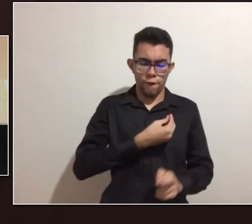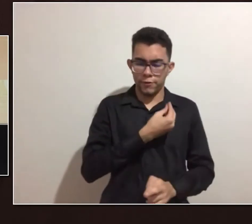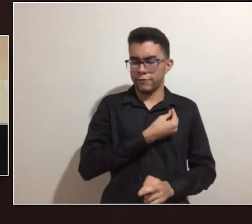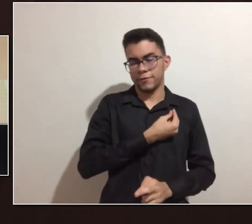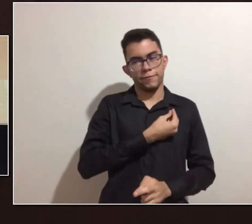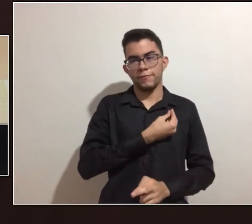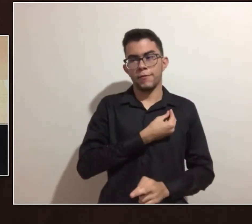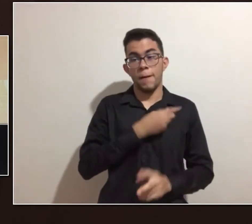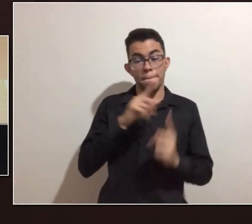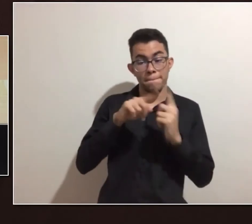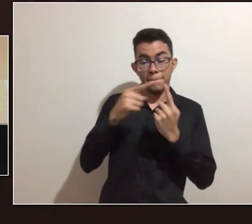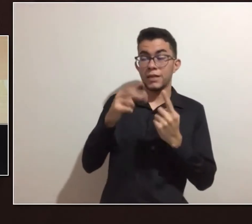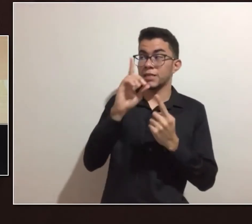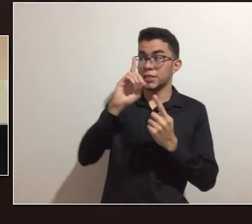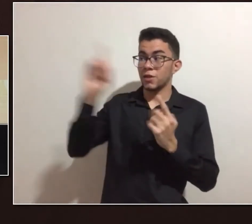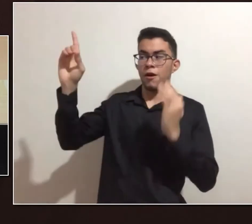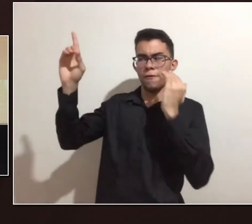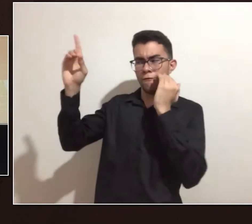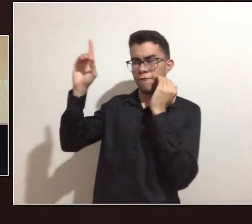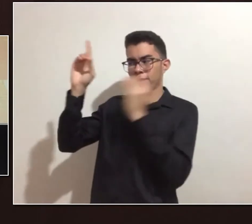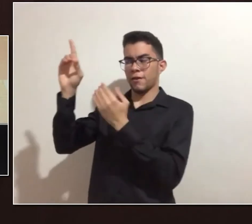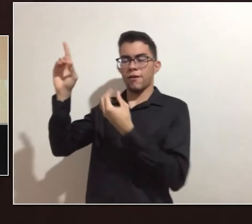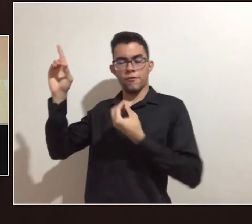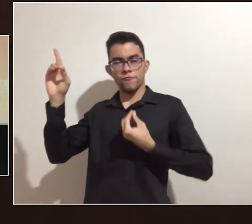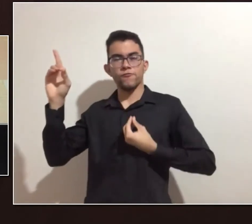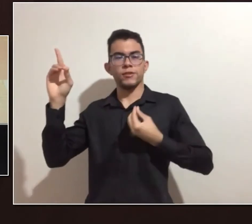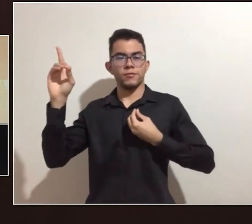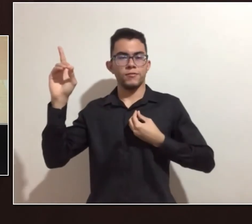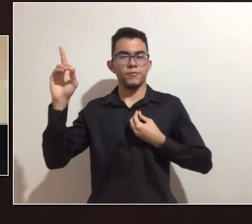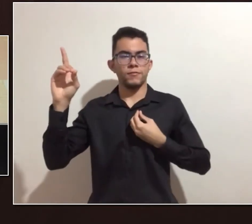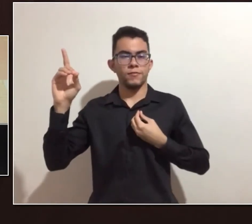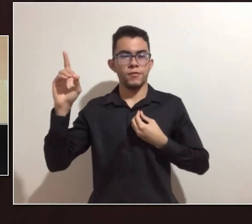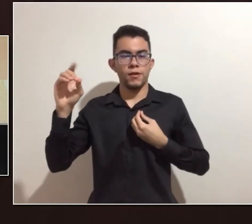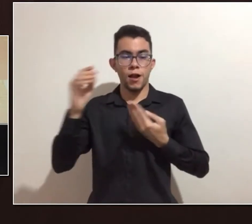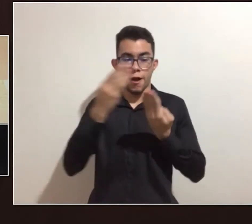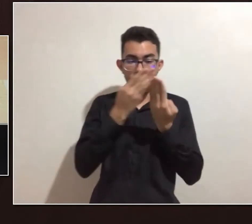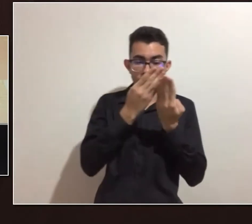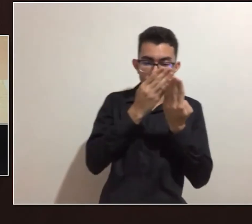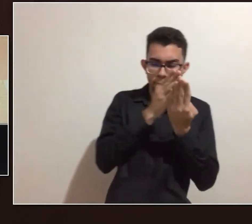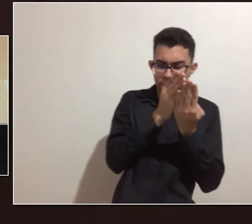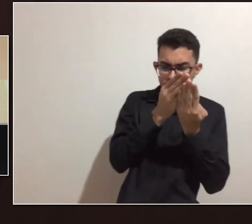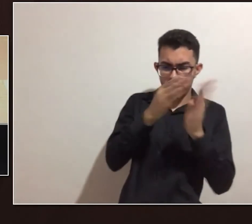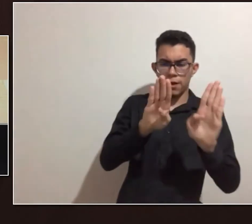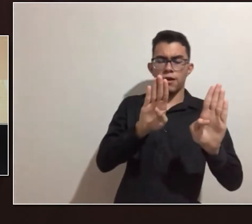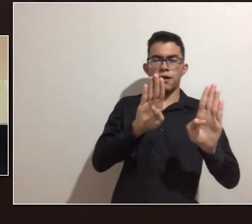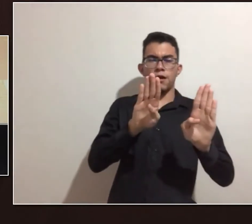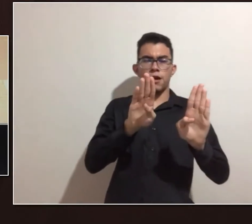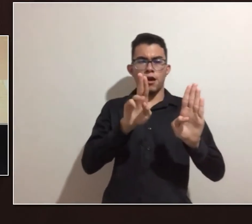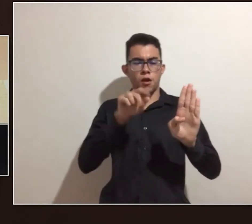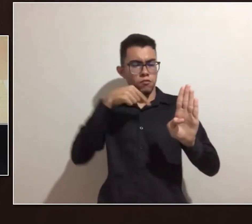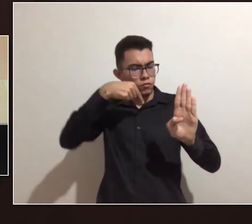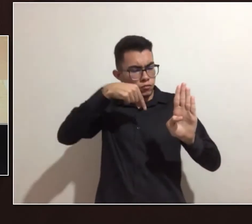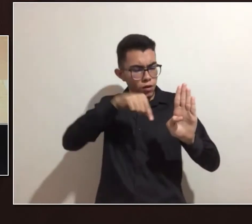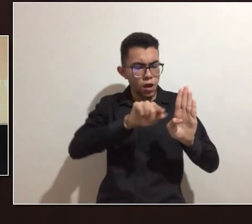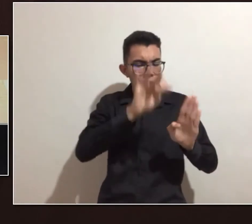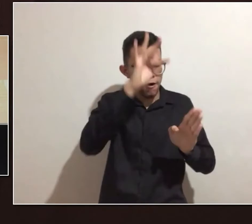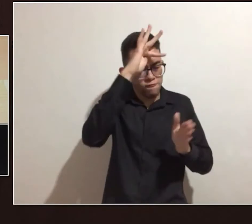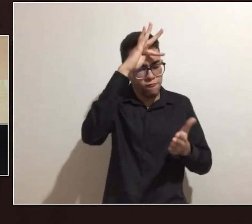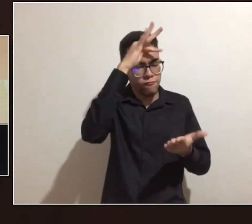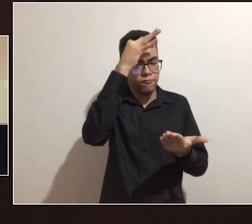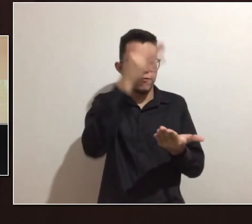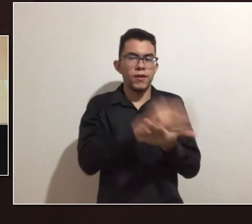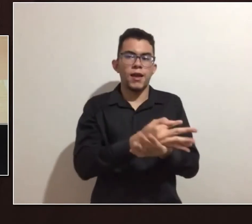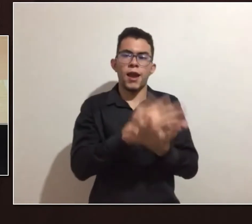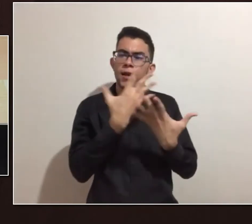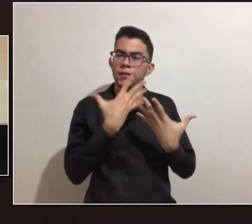Você está, o quê? Você entrou pela porta da fé e você recebeu o Filho de Deus. Hoje a